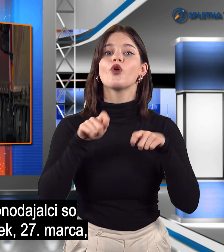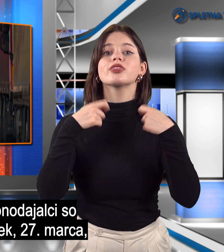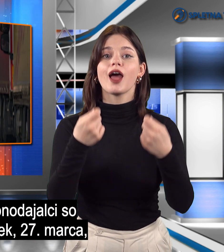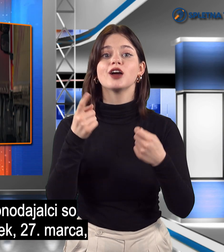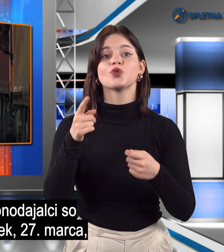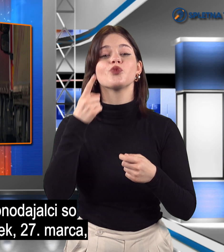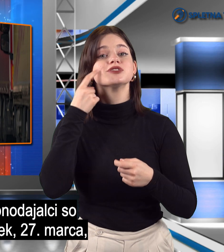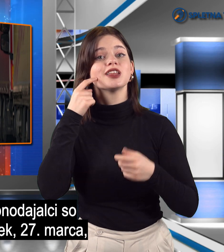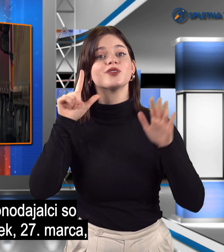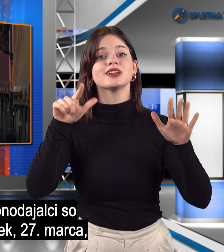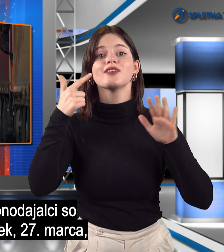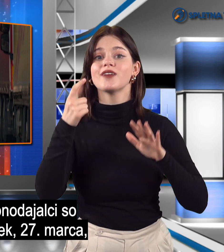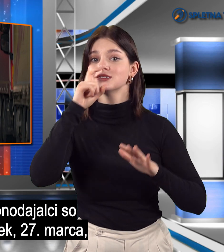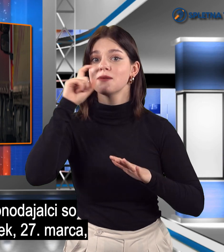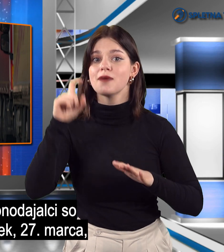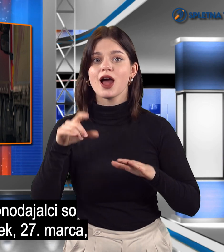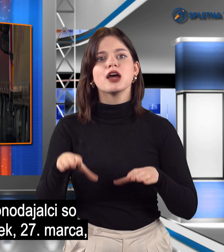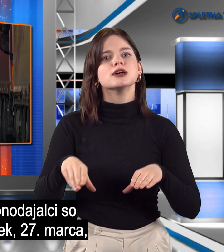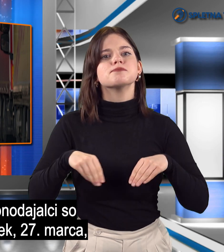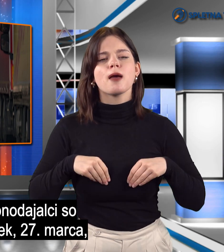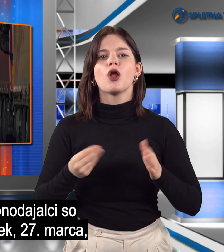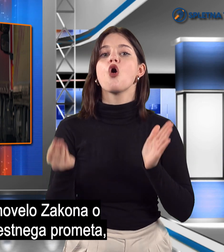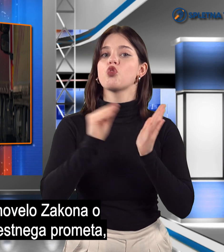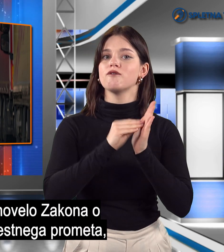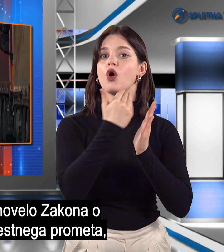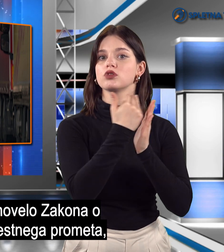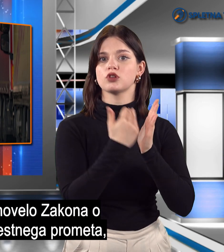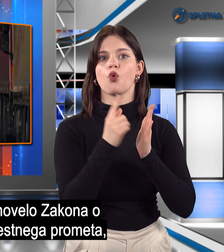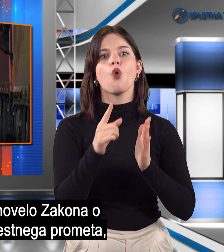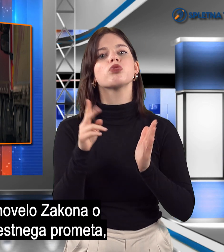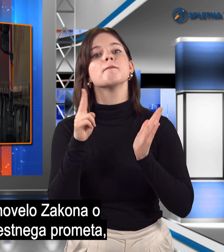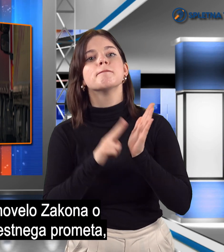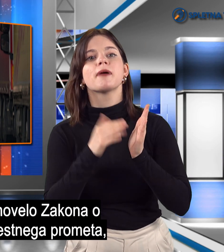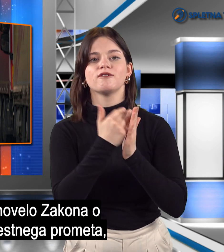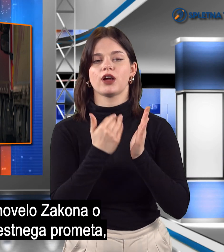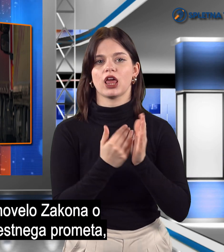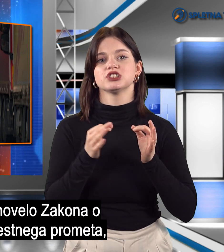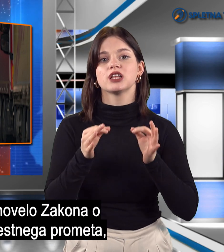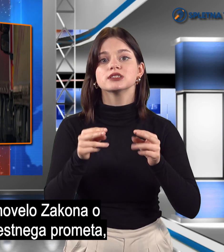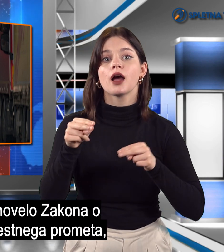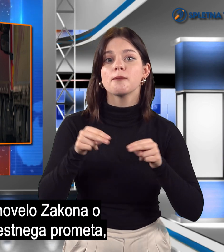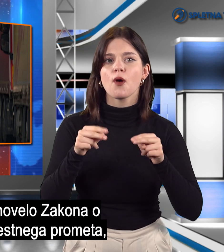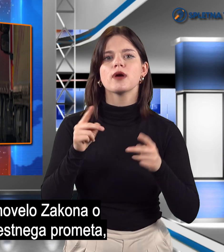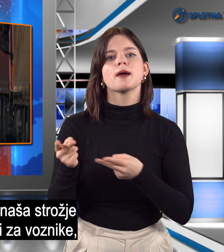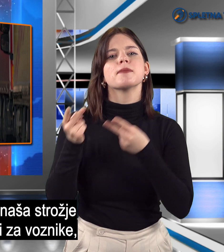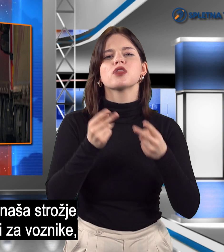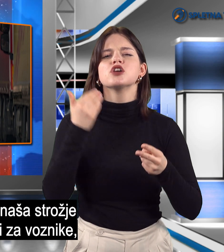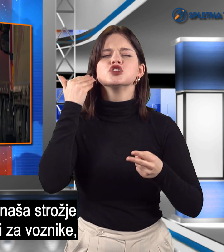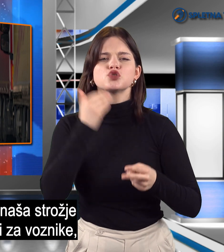Zakonodajalci so v četrtek 27. marca sprejeli novelo zakona o pravilih cestnega prometa, ki prinaša